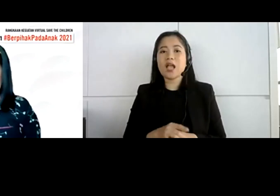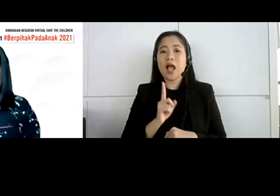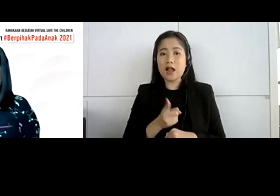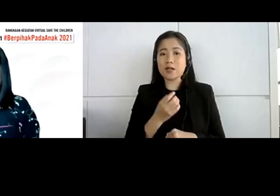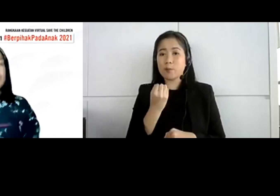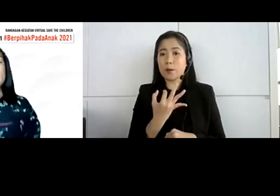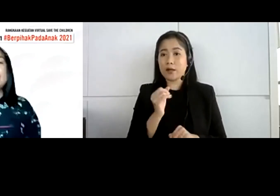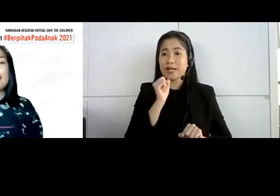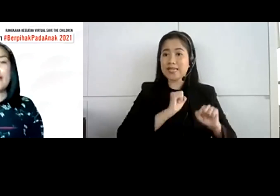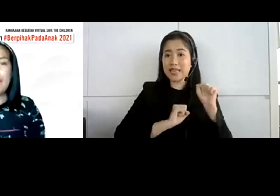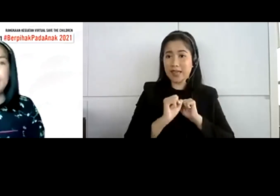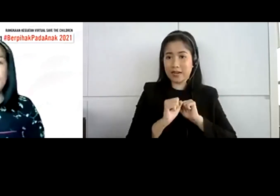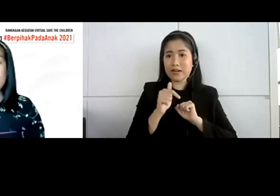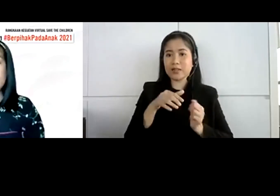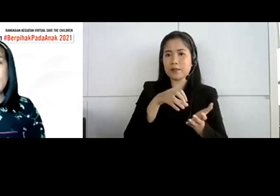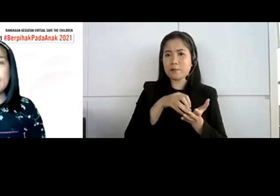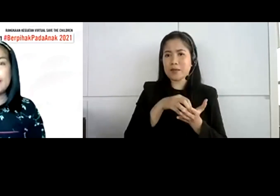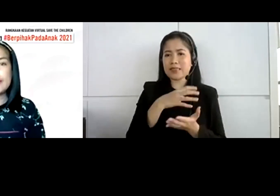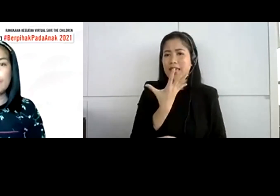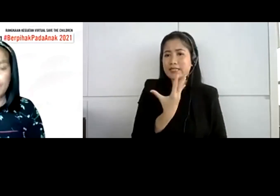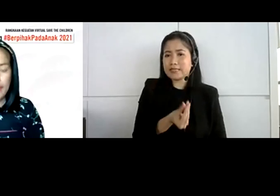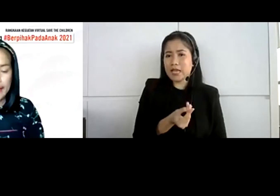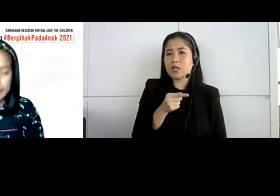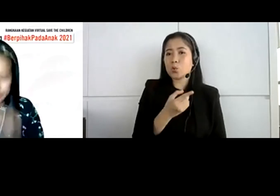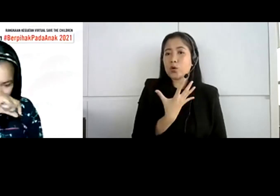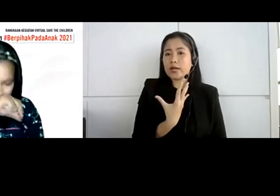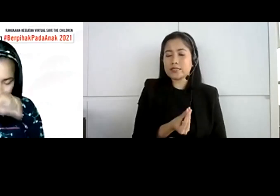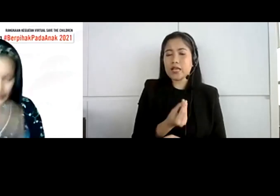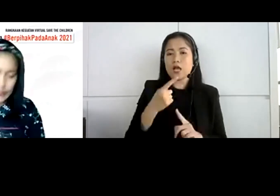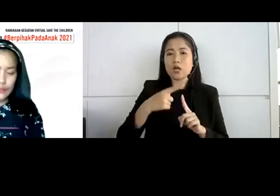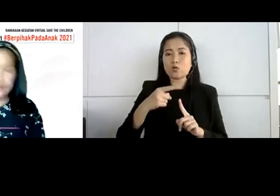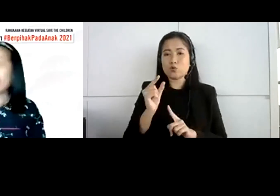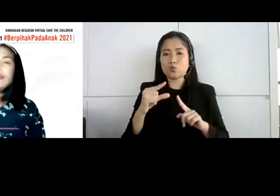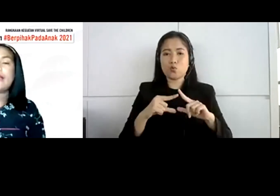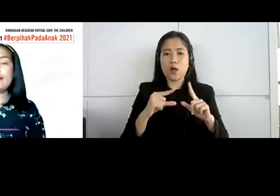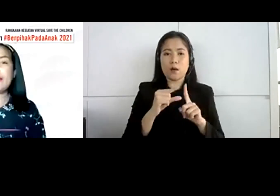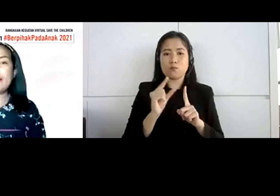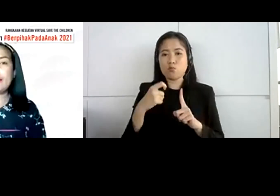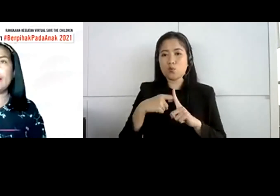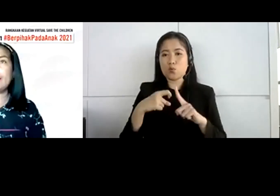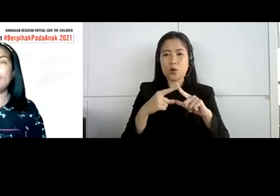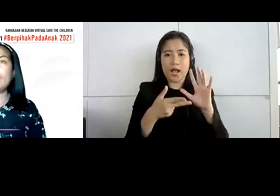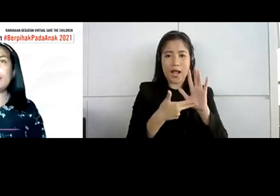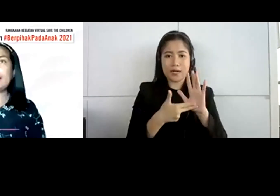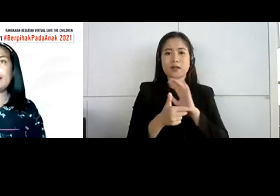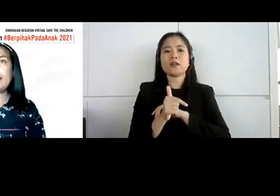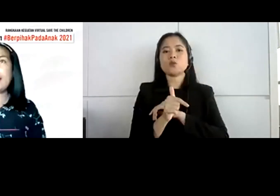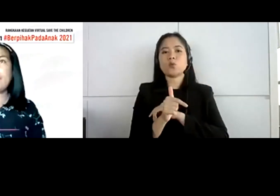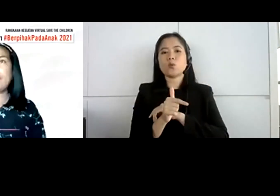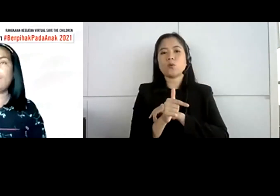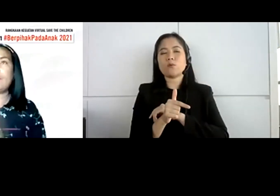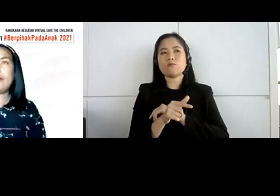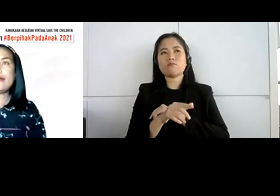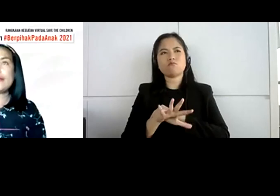Children dan PATBM di desa kami, khususnya di Desa Tua Pukan, itu diantaranya mungkin